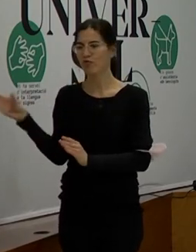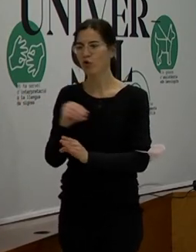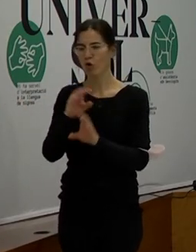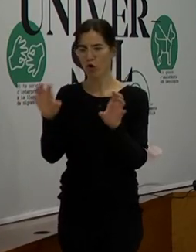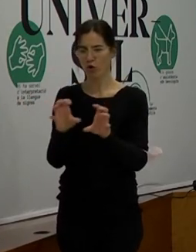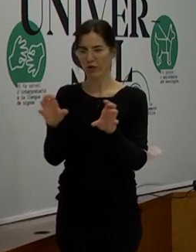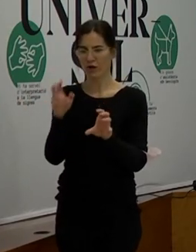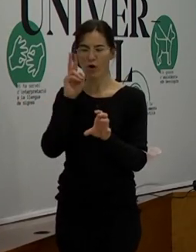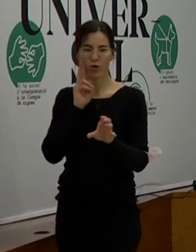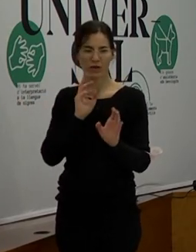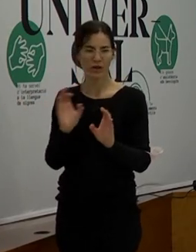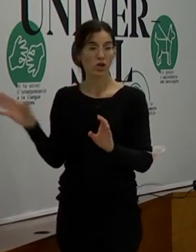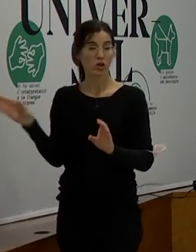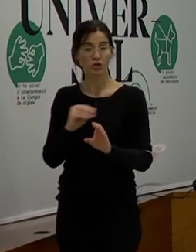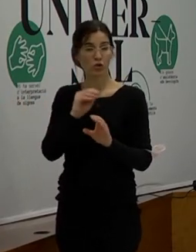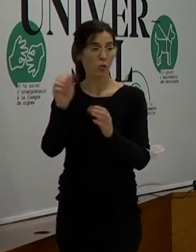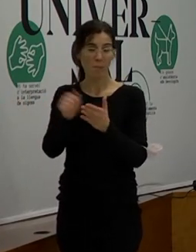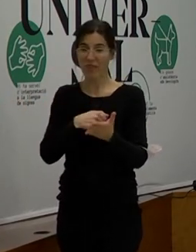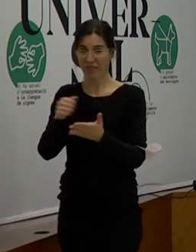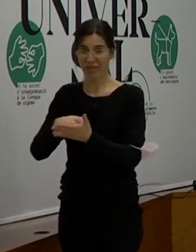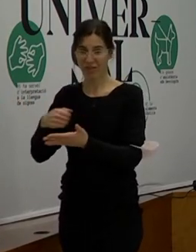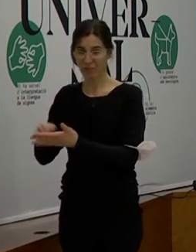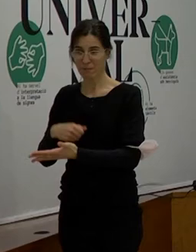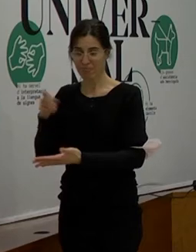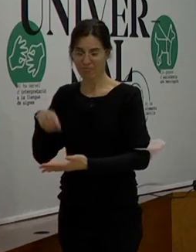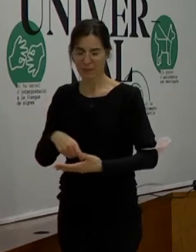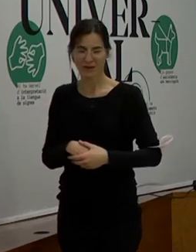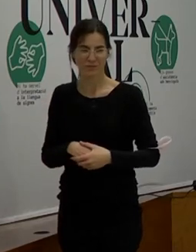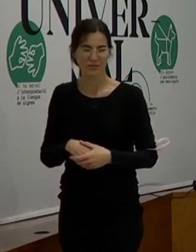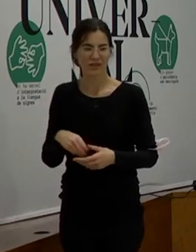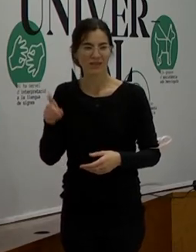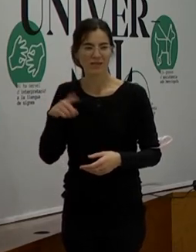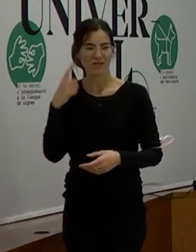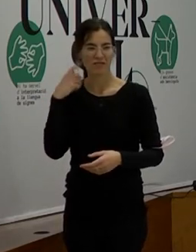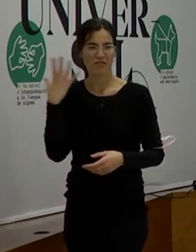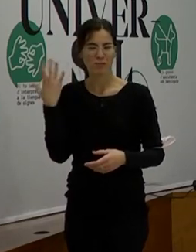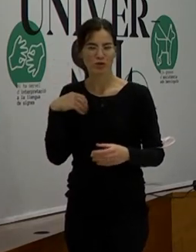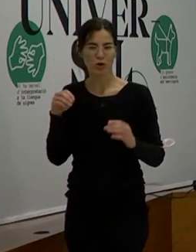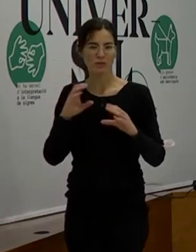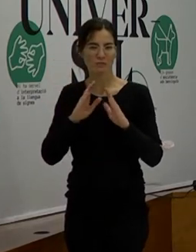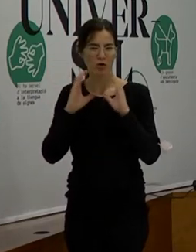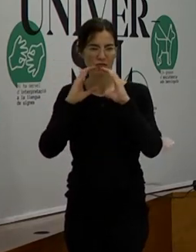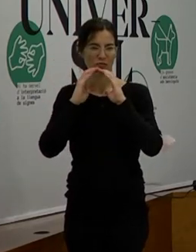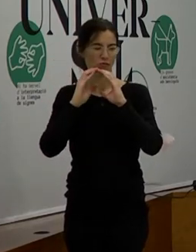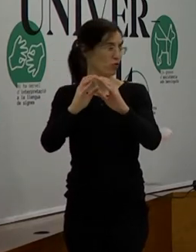un costat i tot buit, vale? I el famoso túnel de